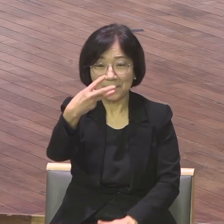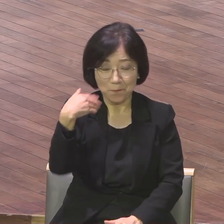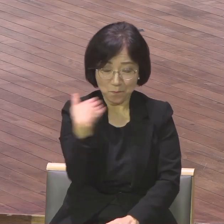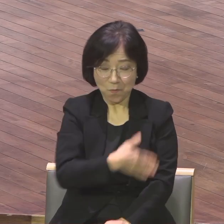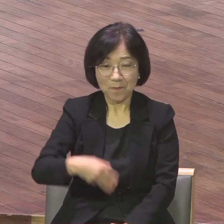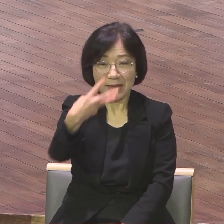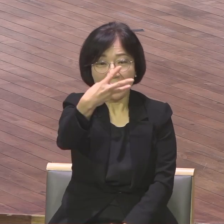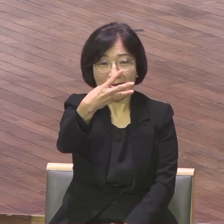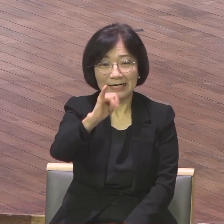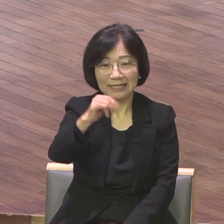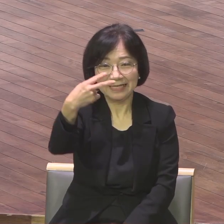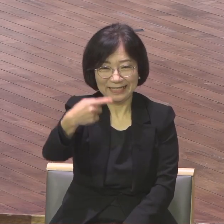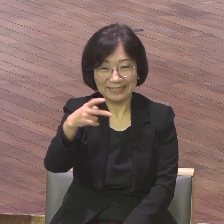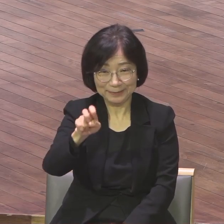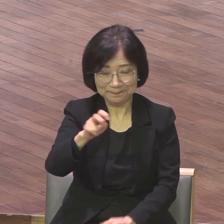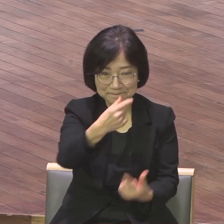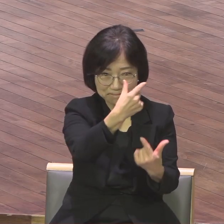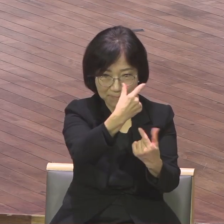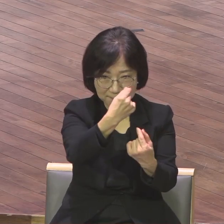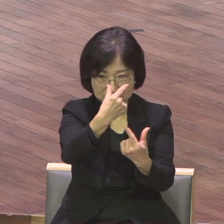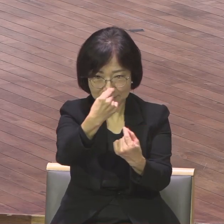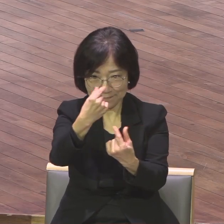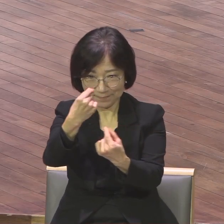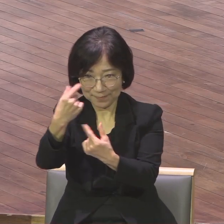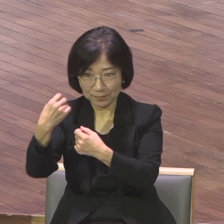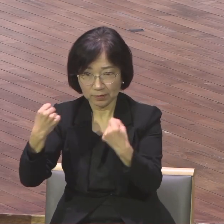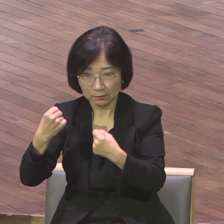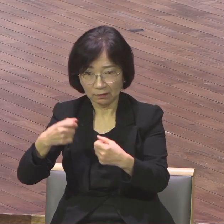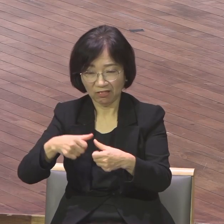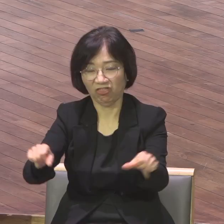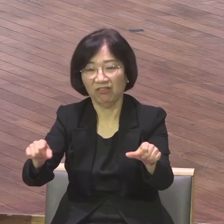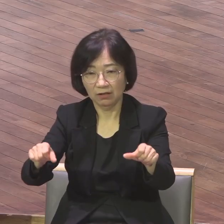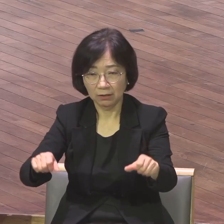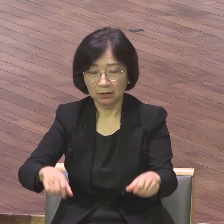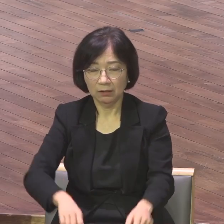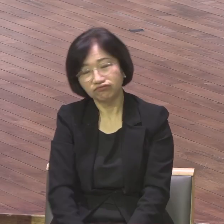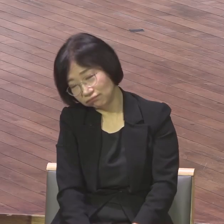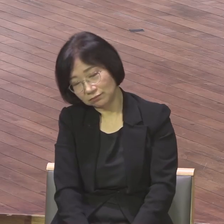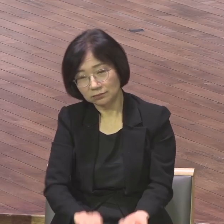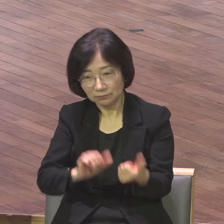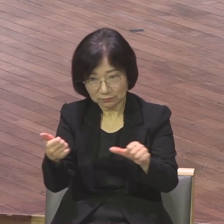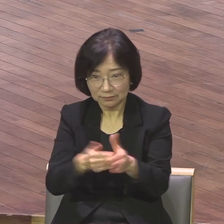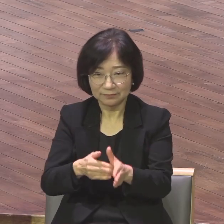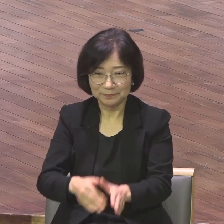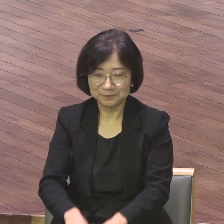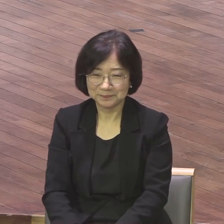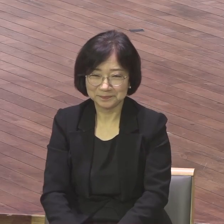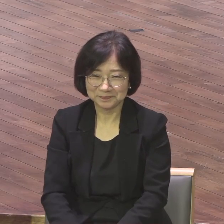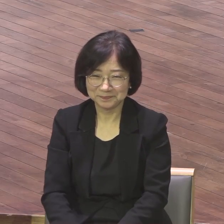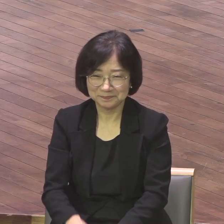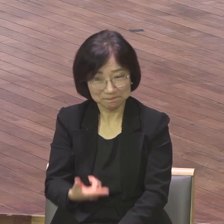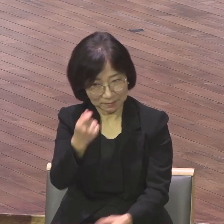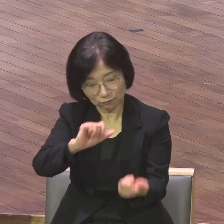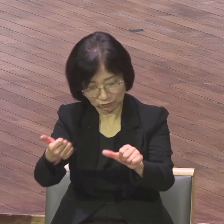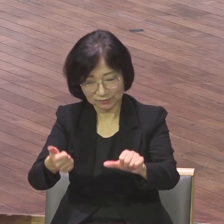해요? 깨져버려요. 깨져버리니까 빨리 죽어요.